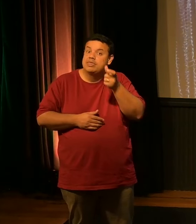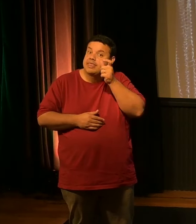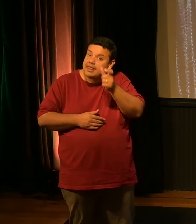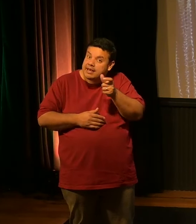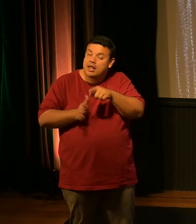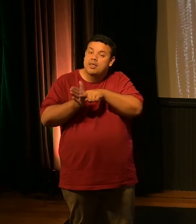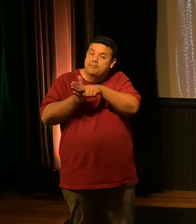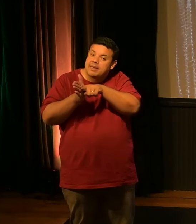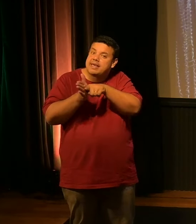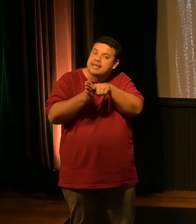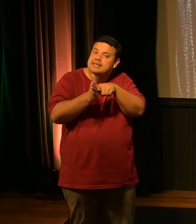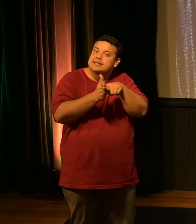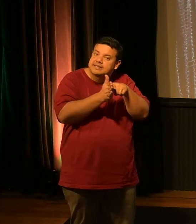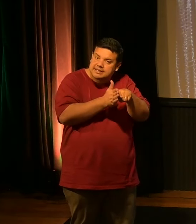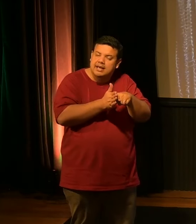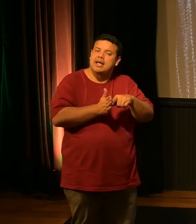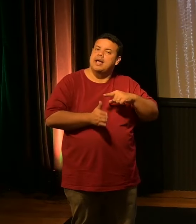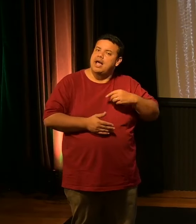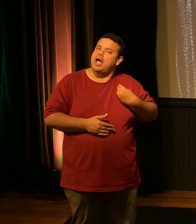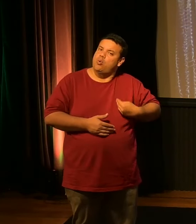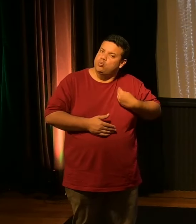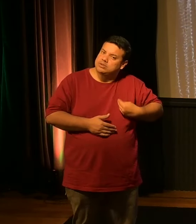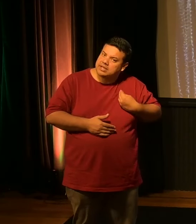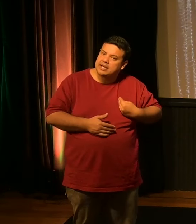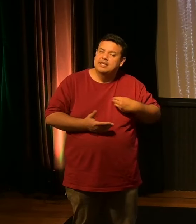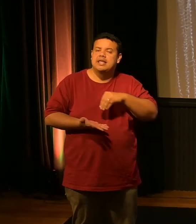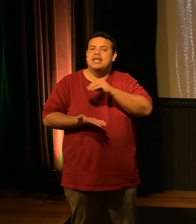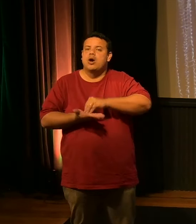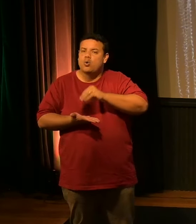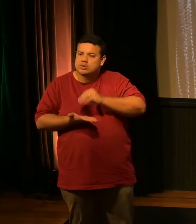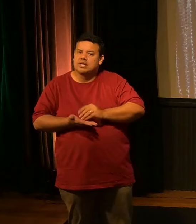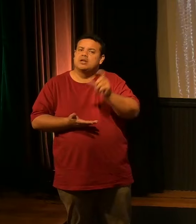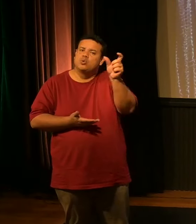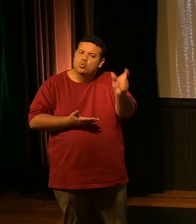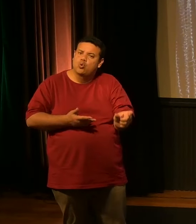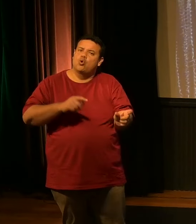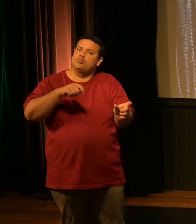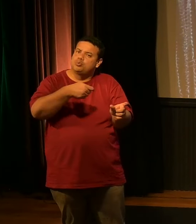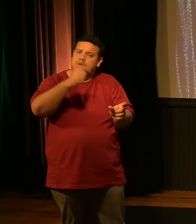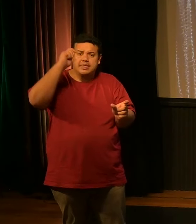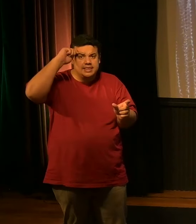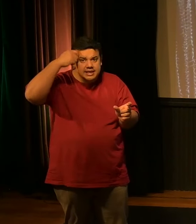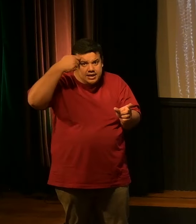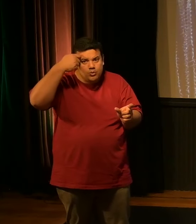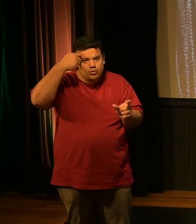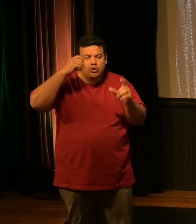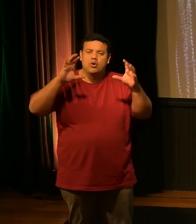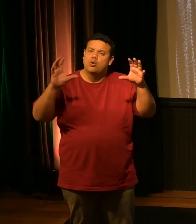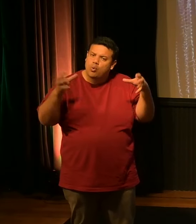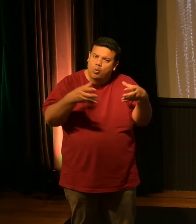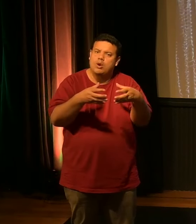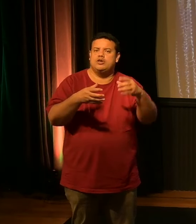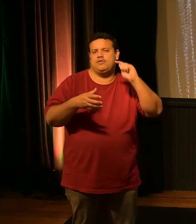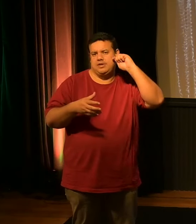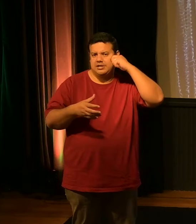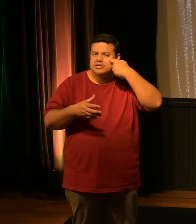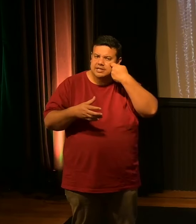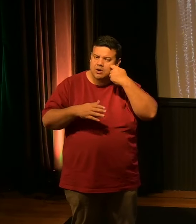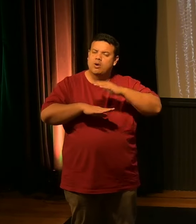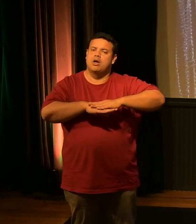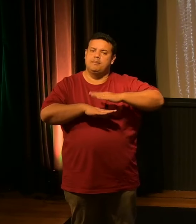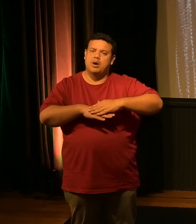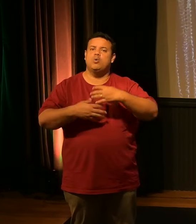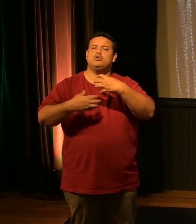a presença e a ausência do corpo negro, das coletividades negras e do modo de fazer